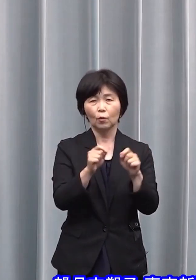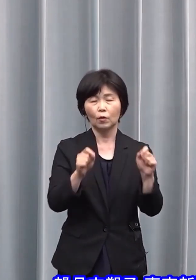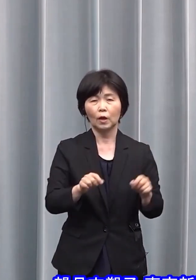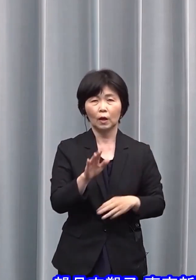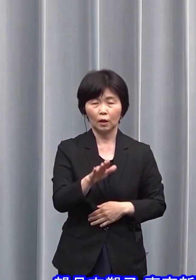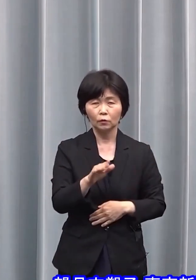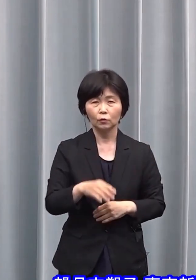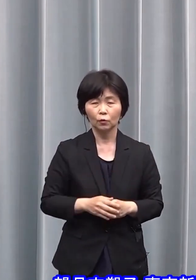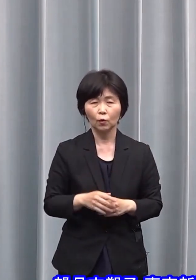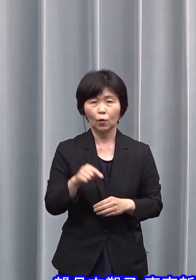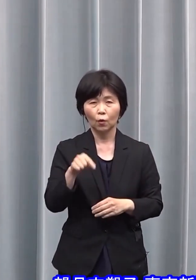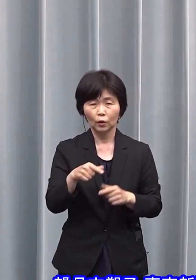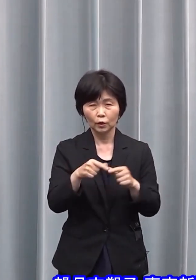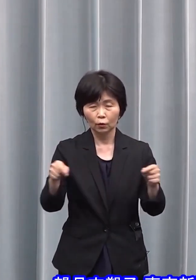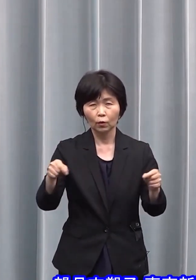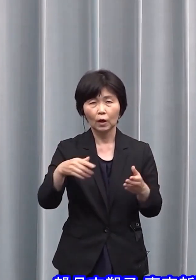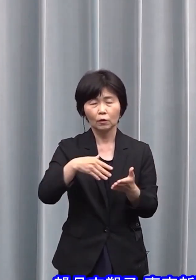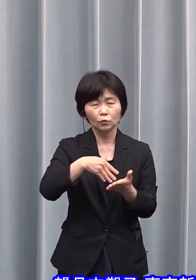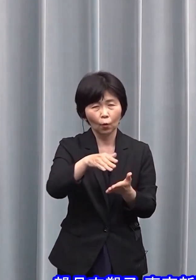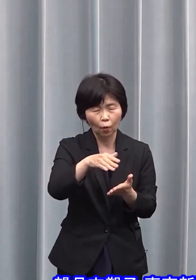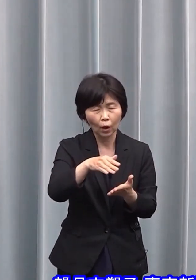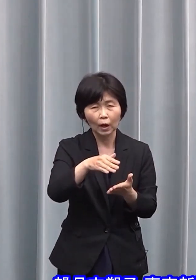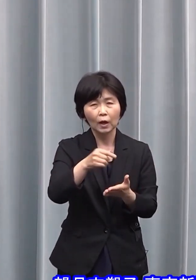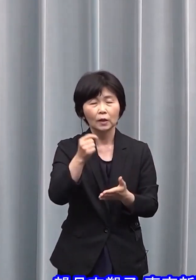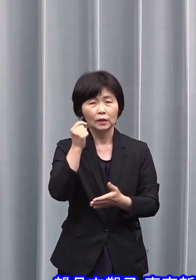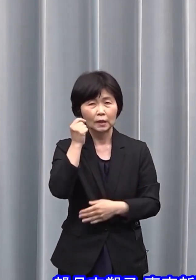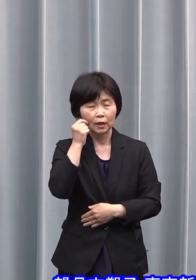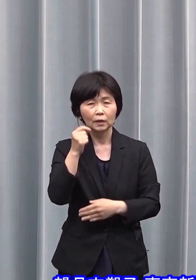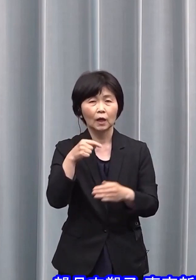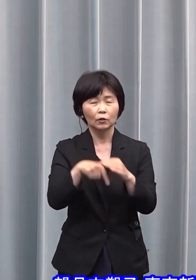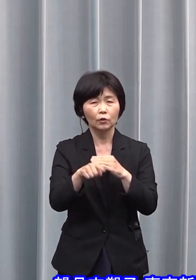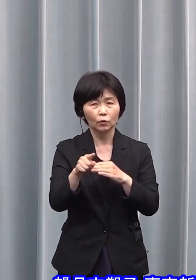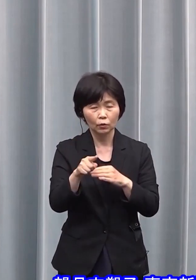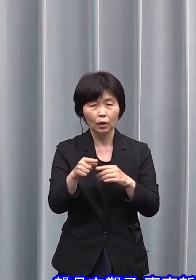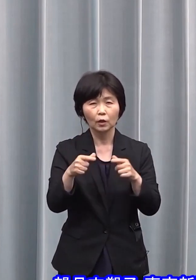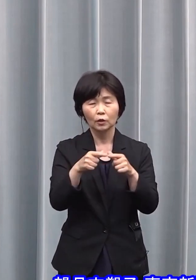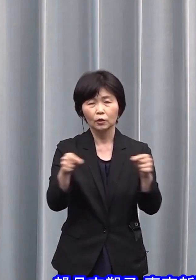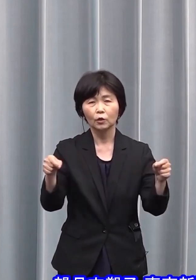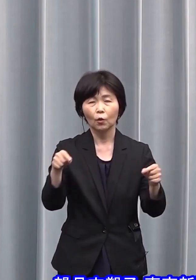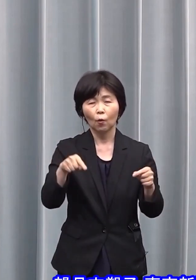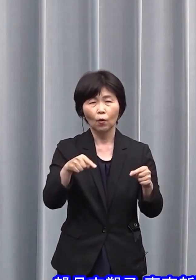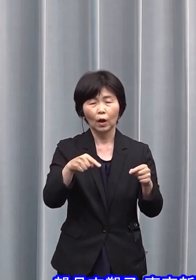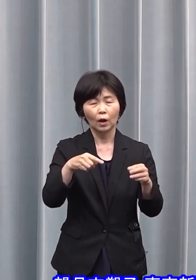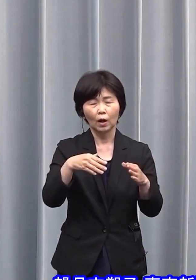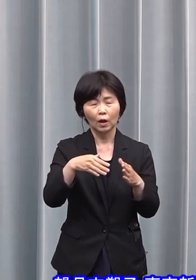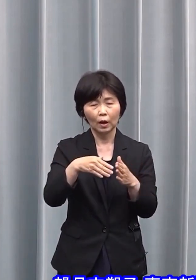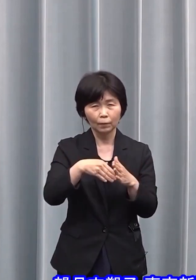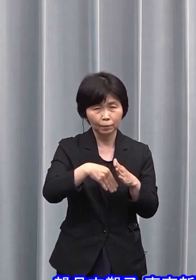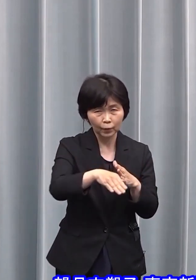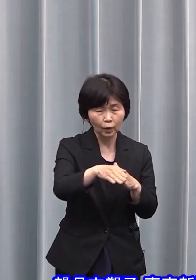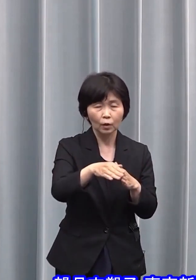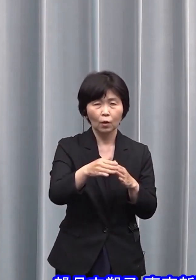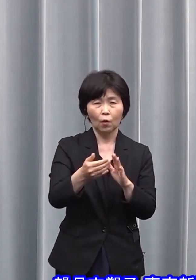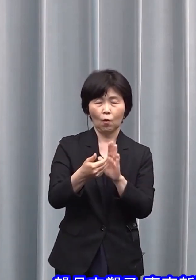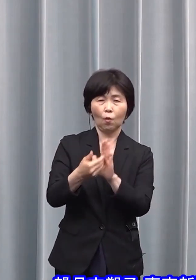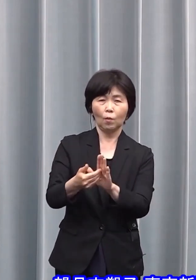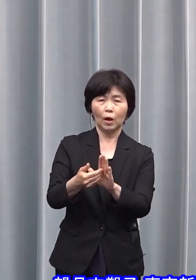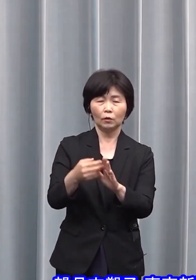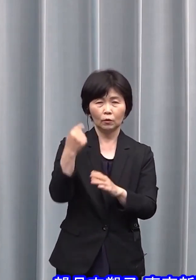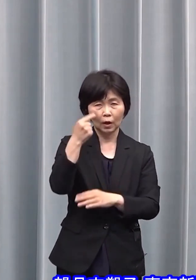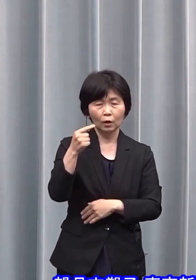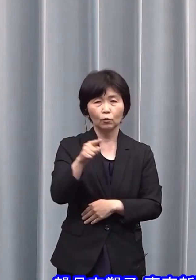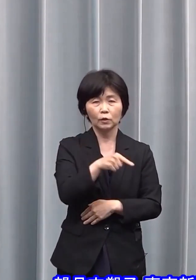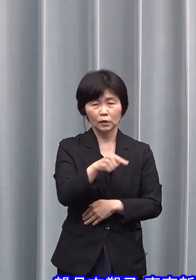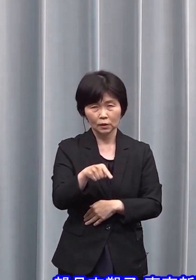妨げられる理由としては、我が国から退去を拒む外国人を入国警備官